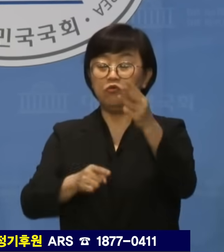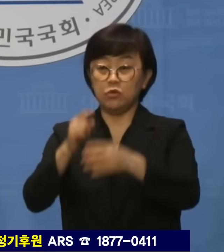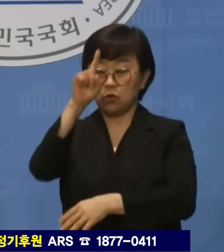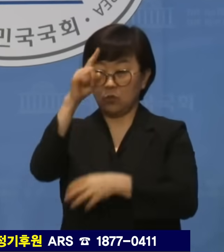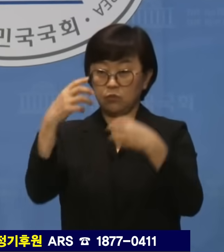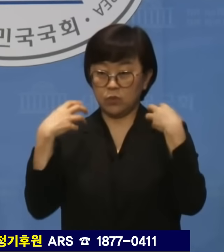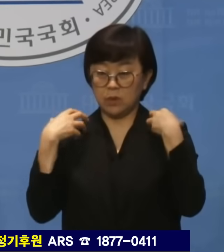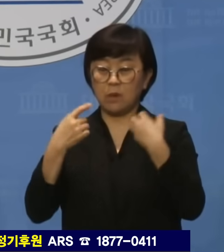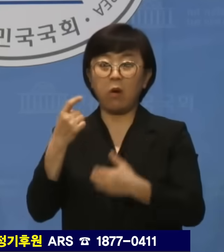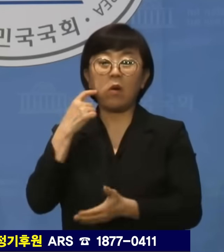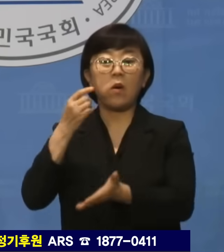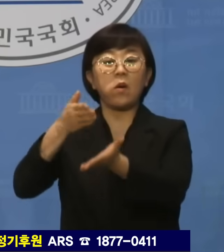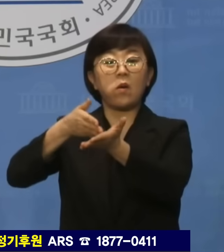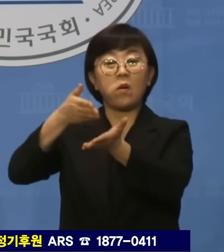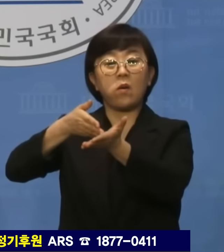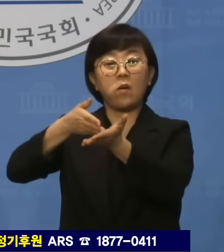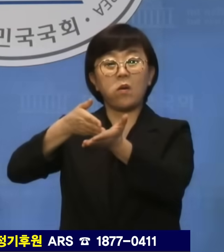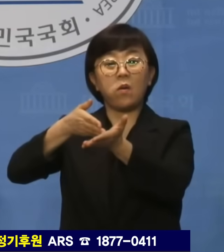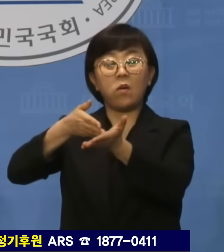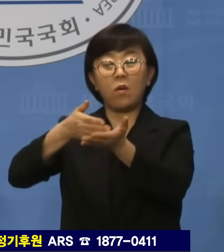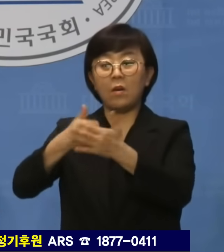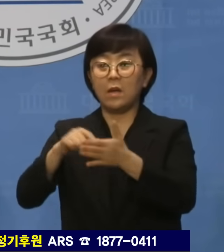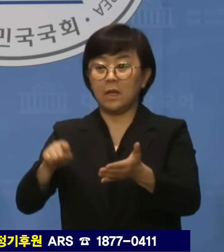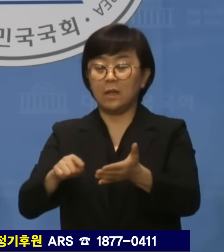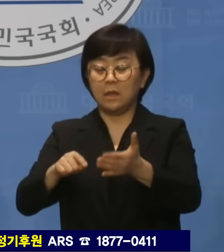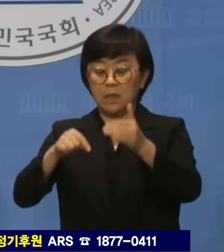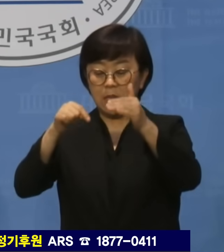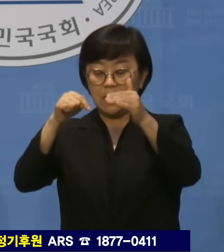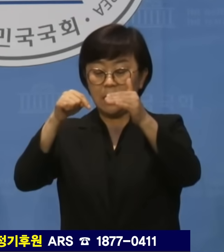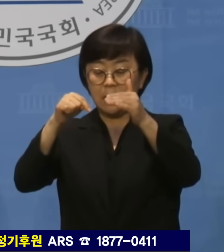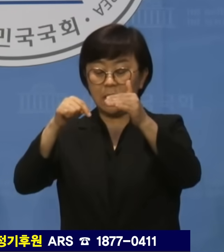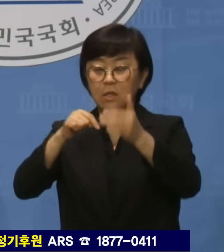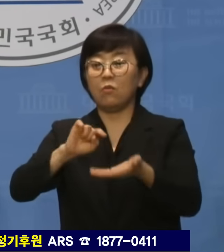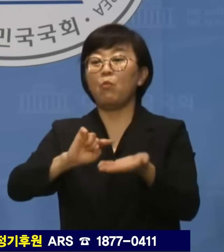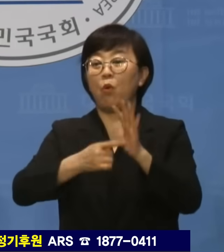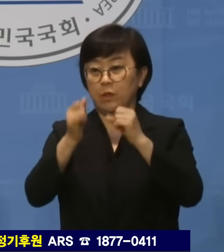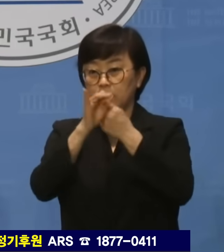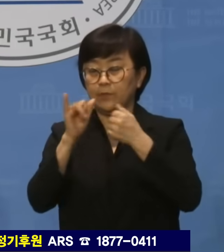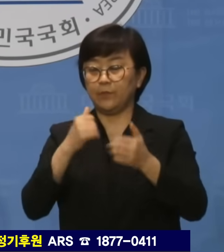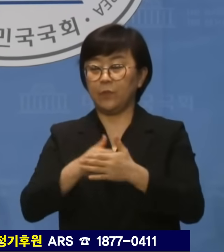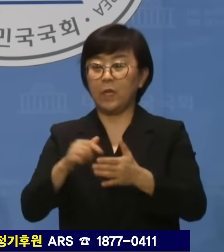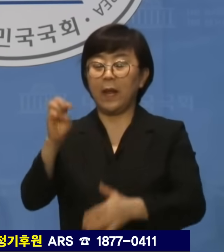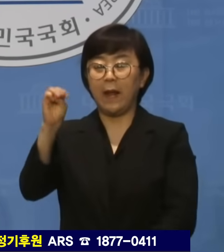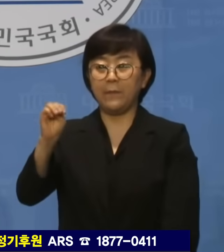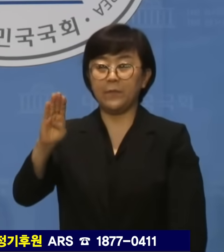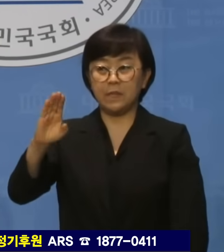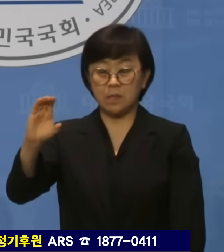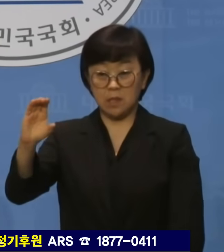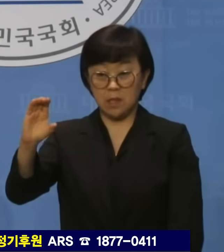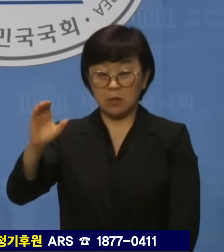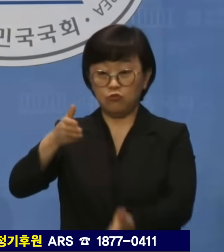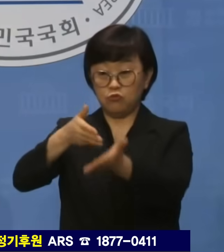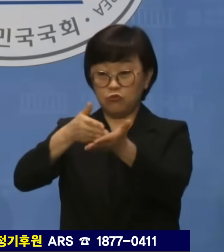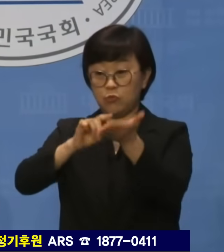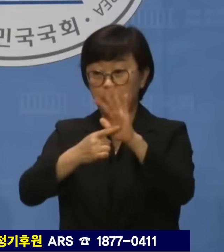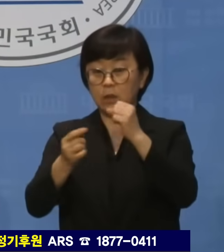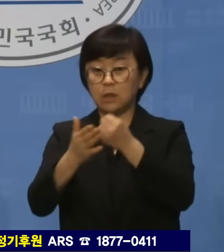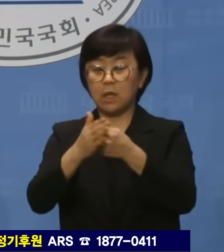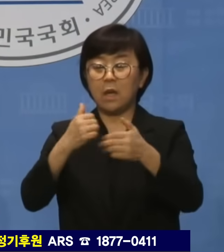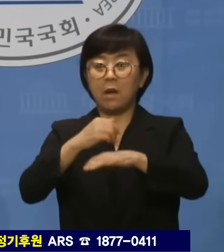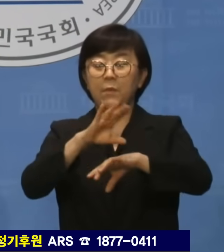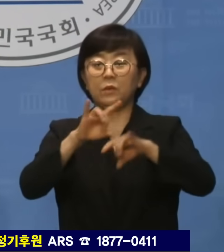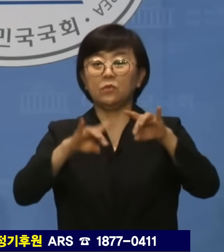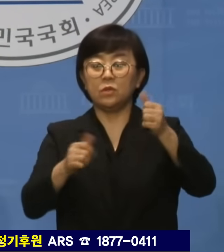정권의 가짜뉴스 때리기에 민낯이 드러났습니다. 어제 MBC 보도에 따르면